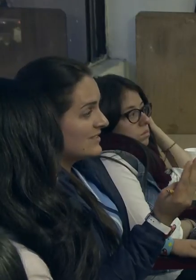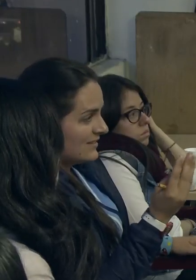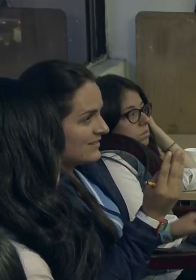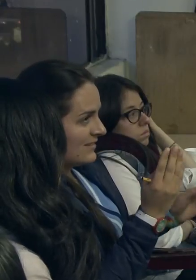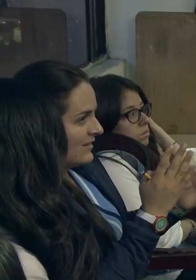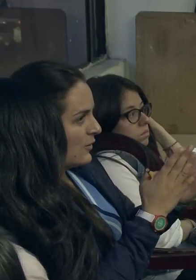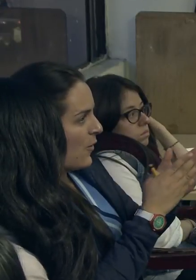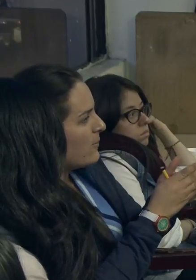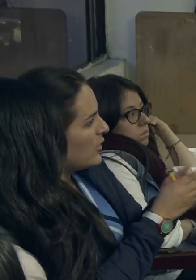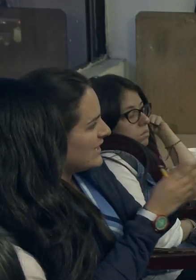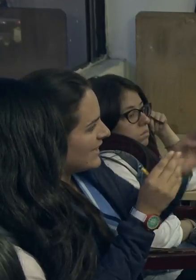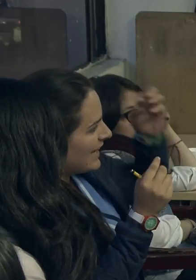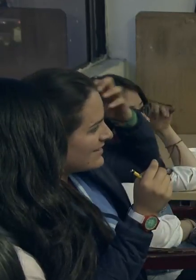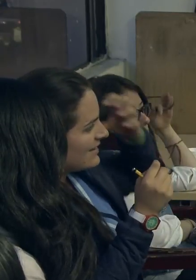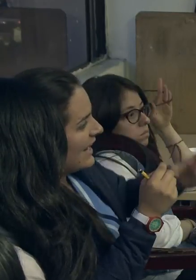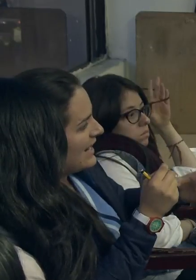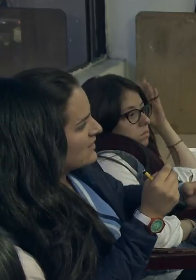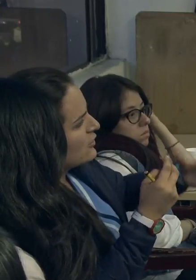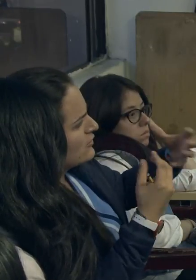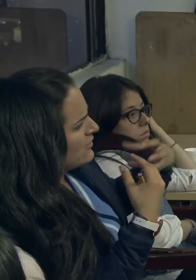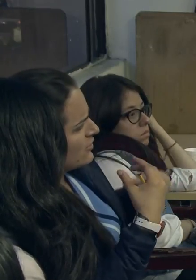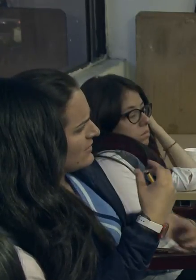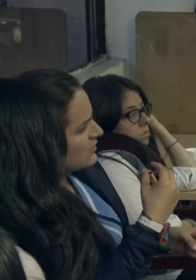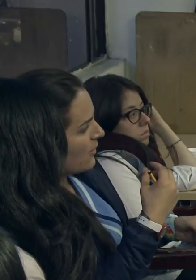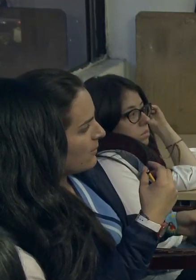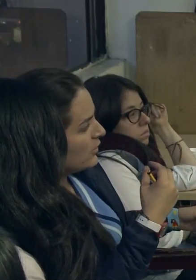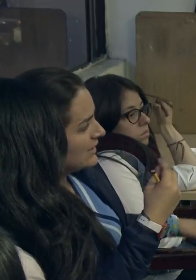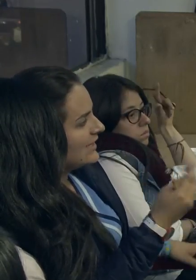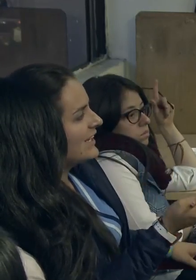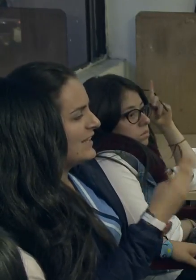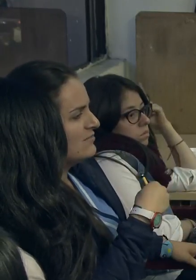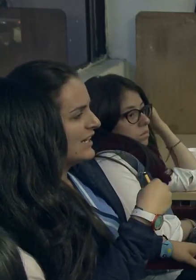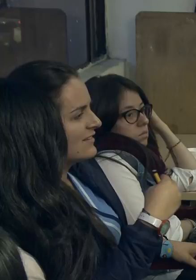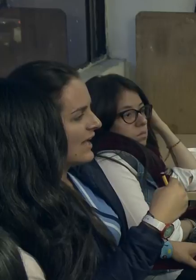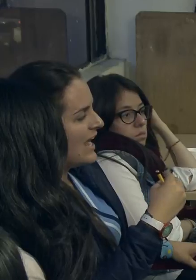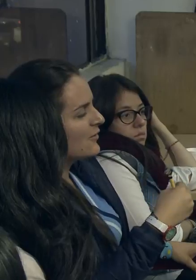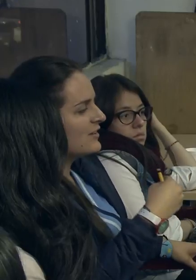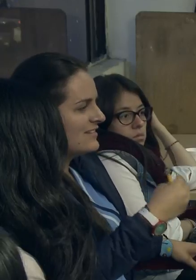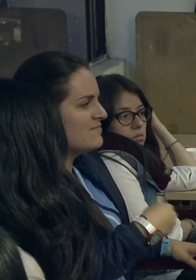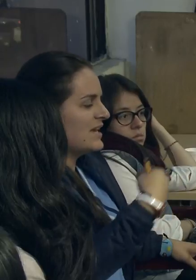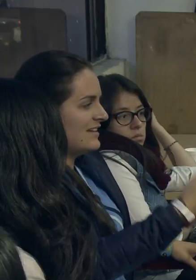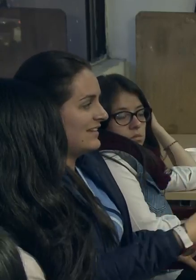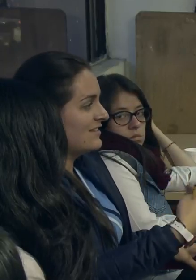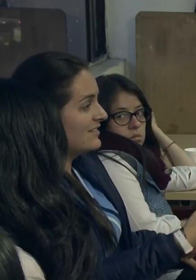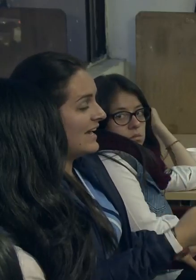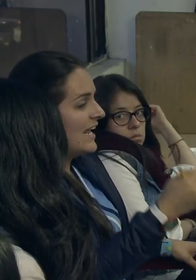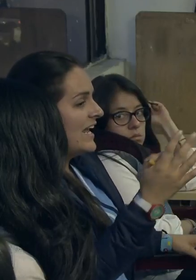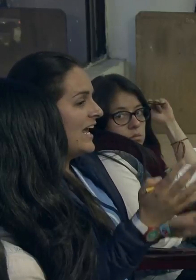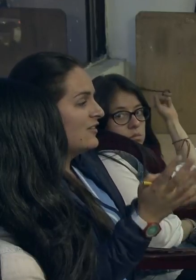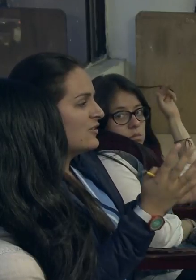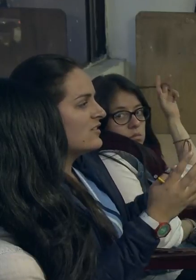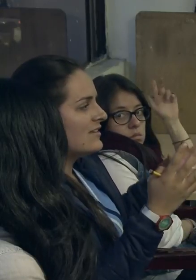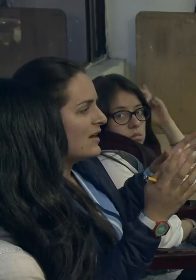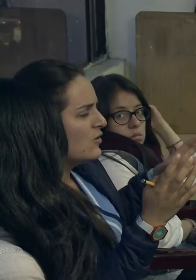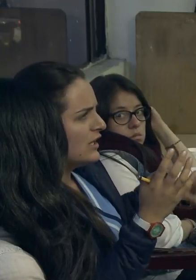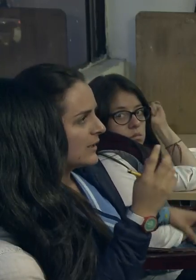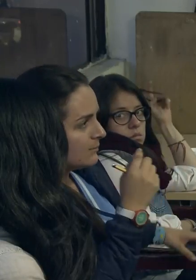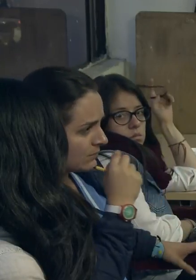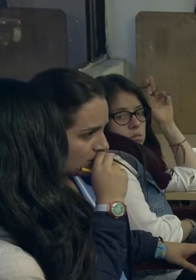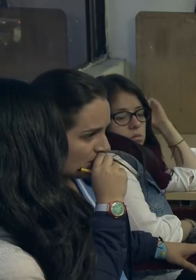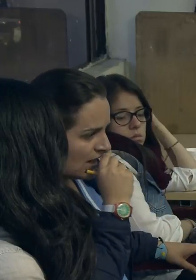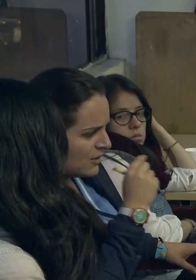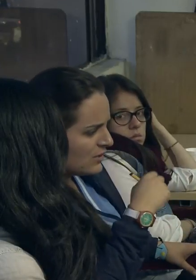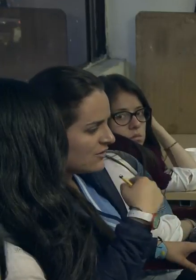discursos, con políticas claras, con una formación política, también es algo que se empieza a transitar. Entonces